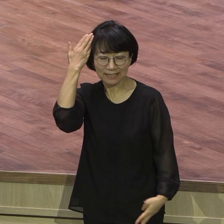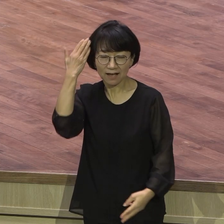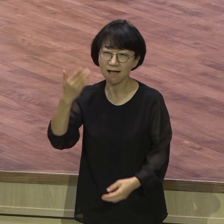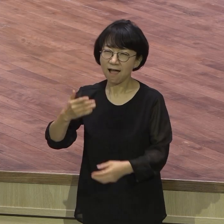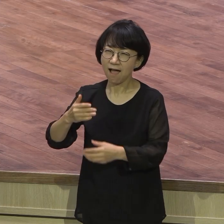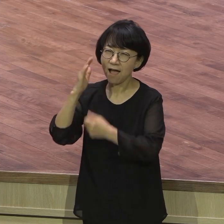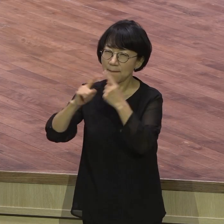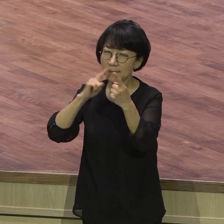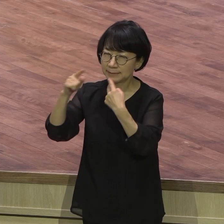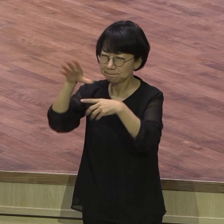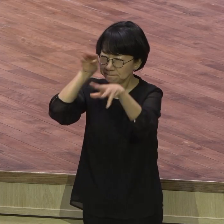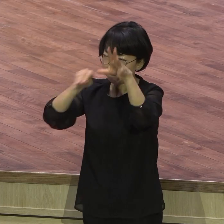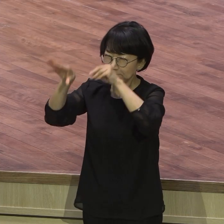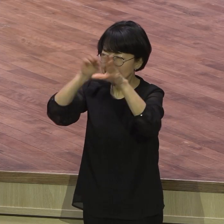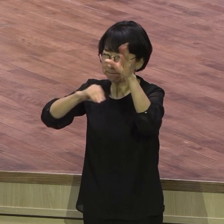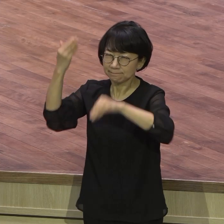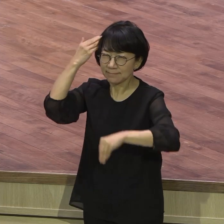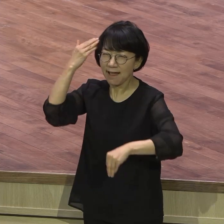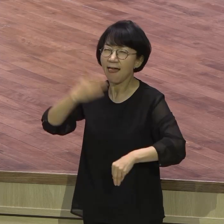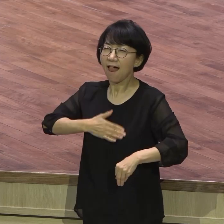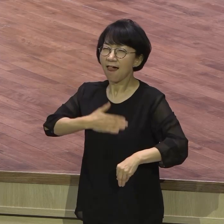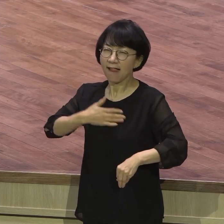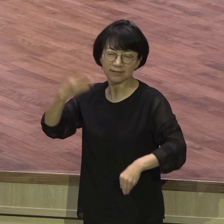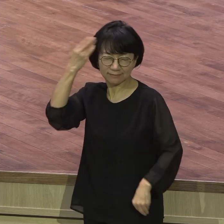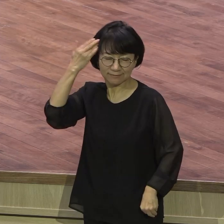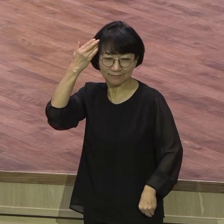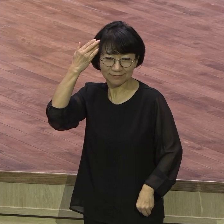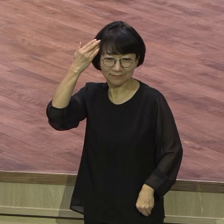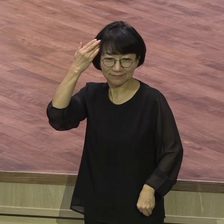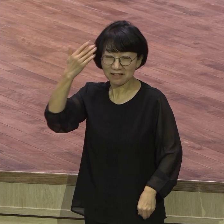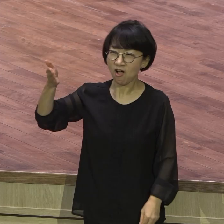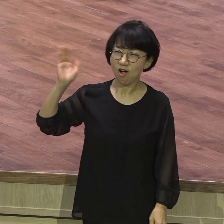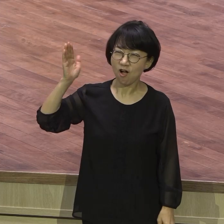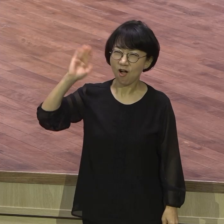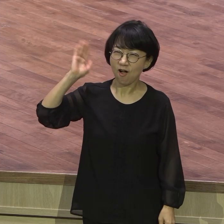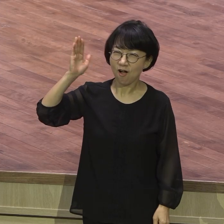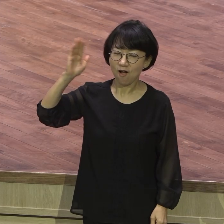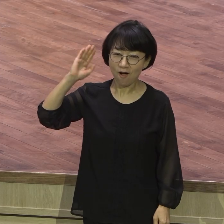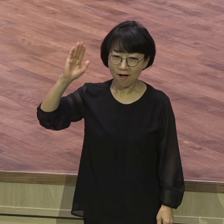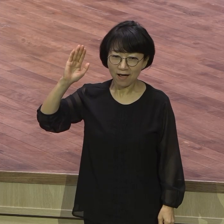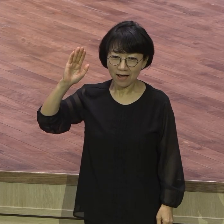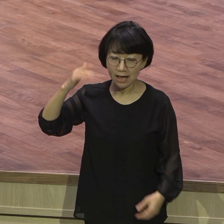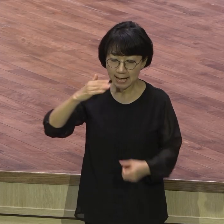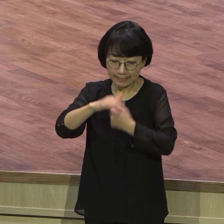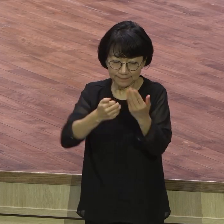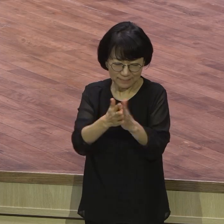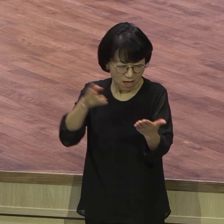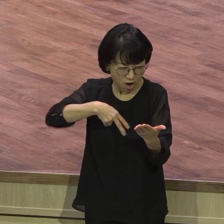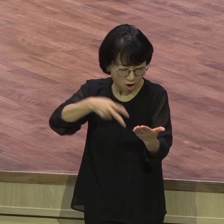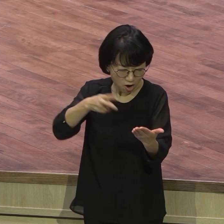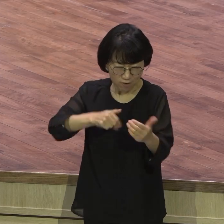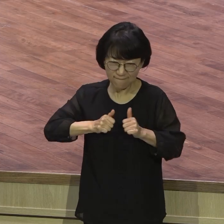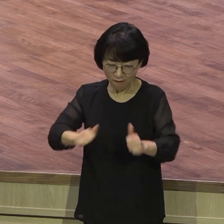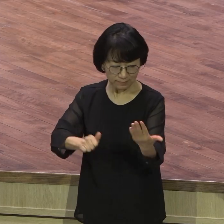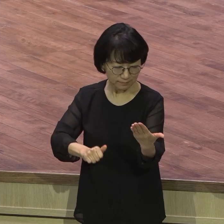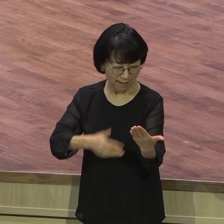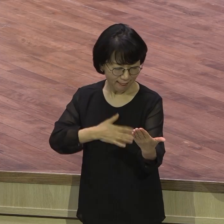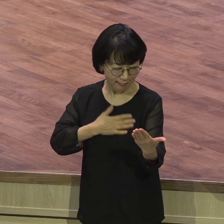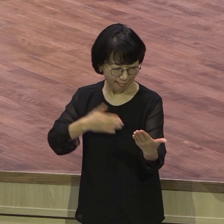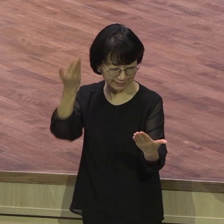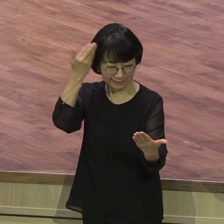알고 있는 상태 그리스도인이 있어요 많이 들었어 설교를 성경도 많이 읽어서 많이 알고 있어요